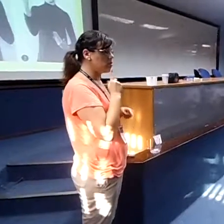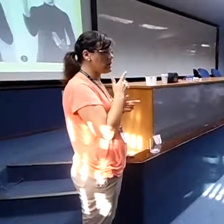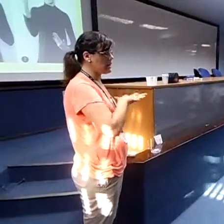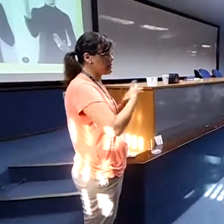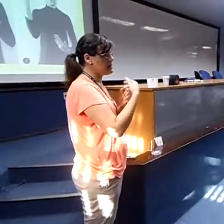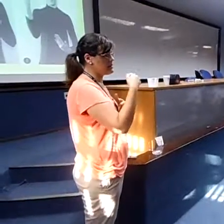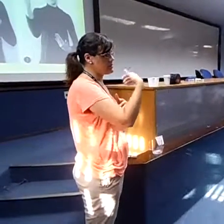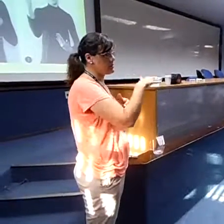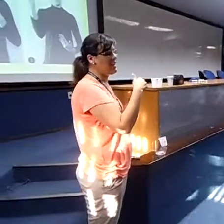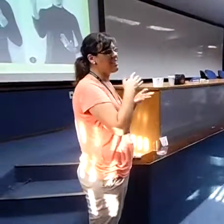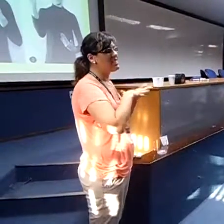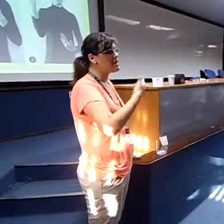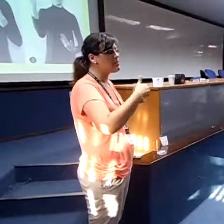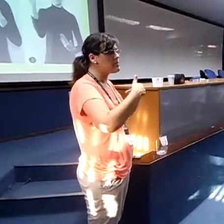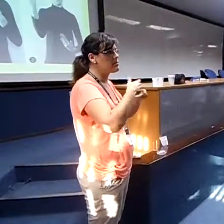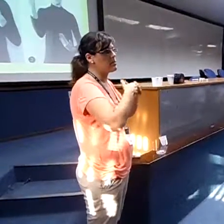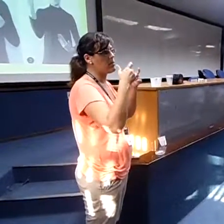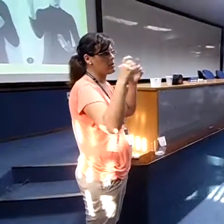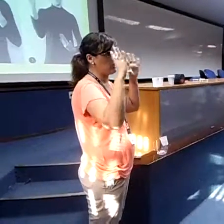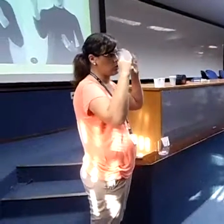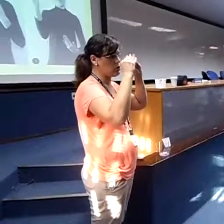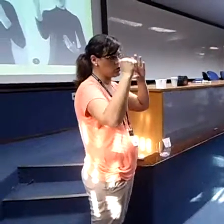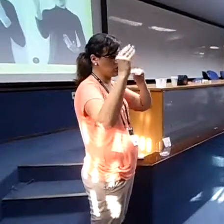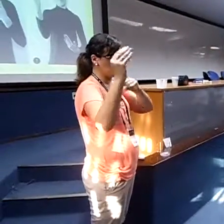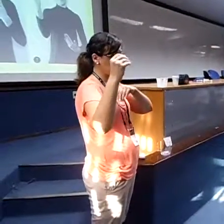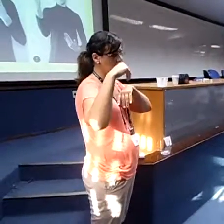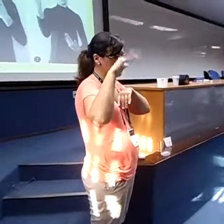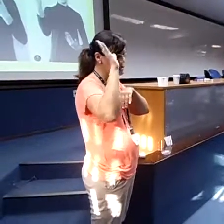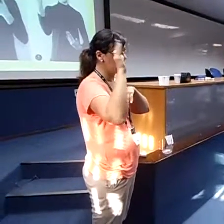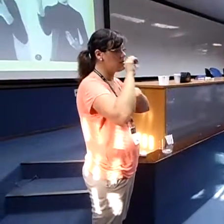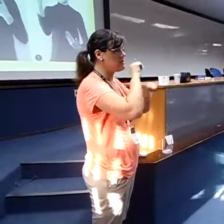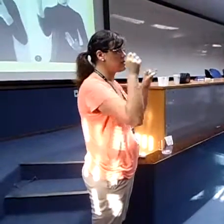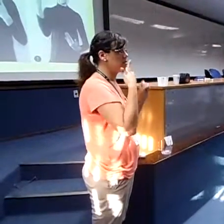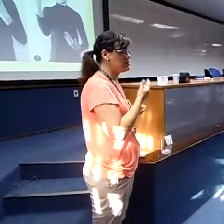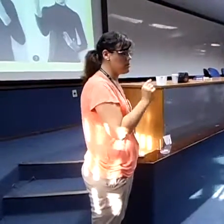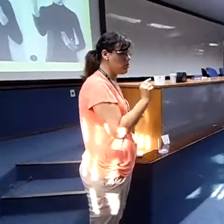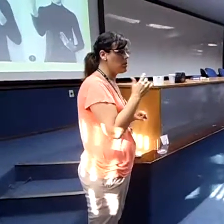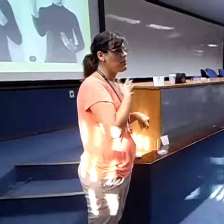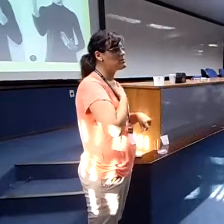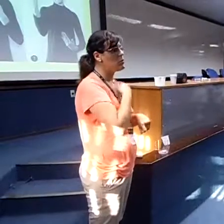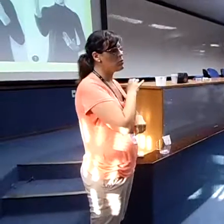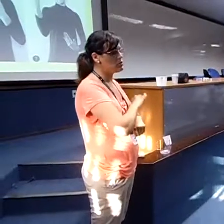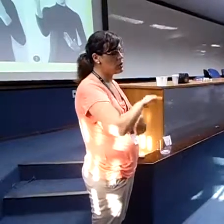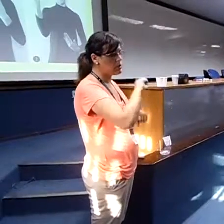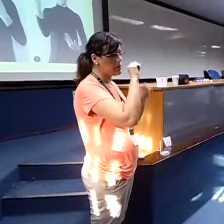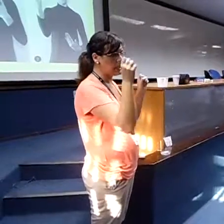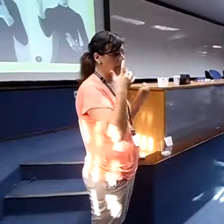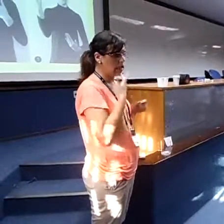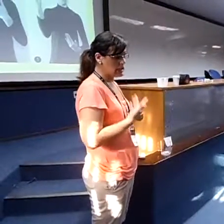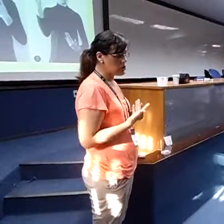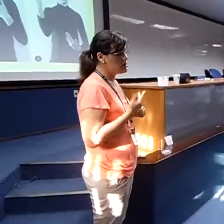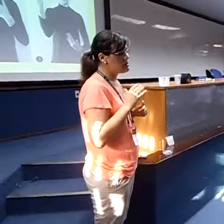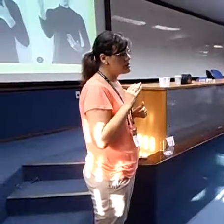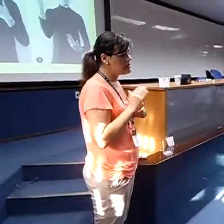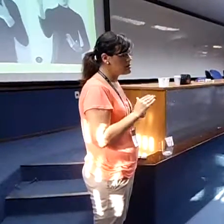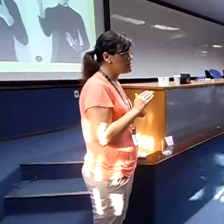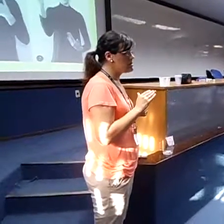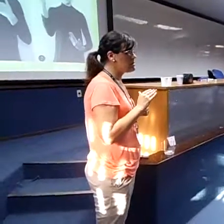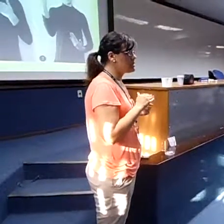Ciências contábeis também. Né? A maioria dos intérpretes atua à noite, à tarde, né? O meu curso é de manhã e de tarde,